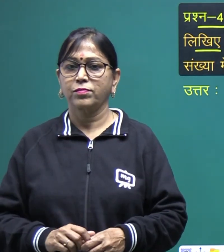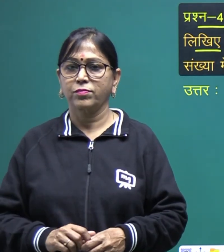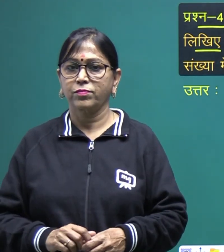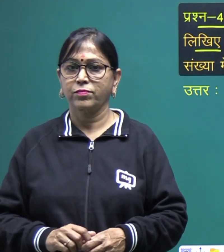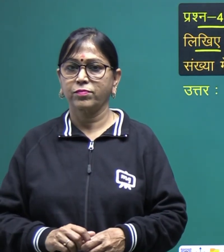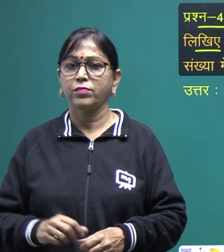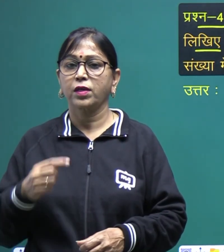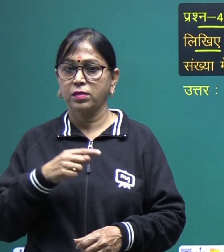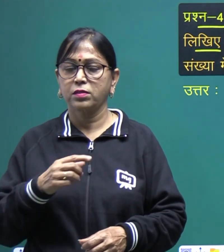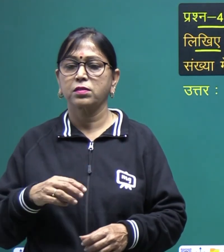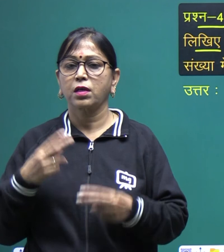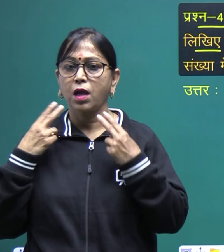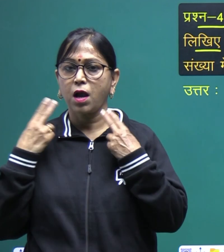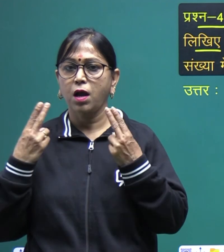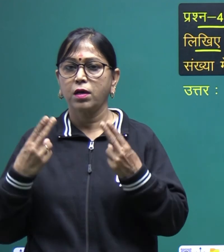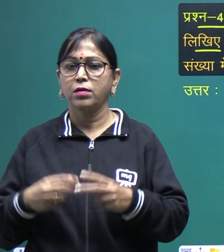जिसके कारण